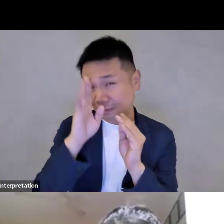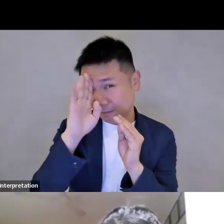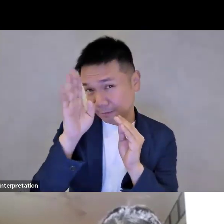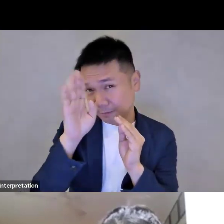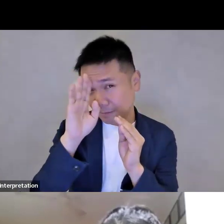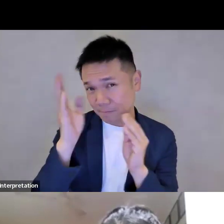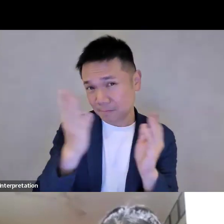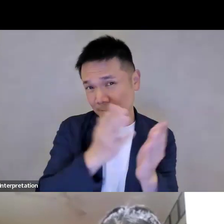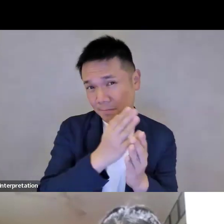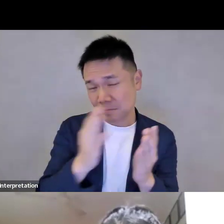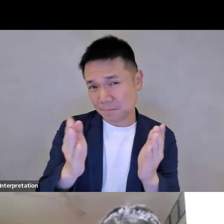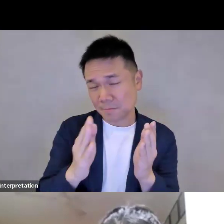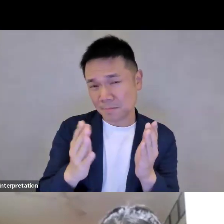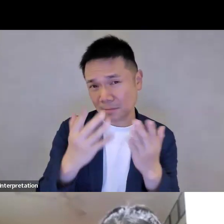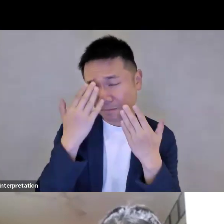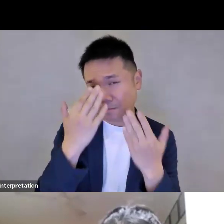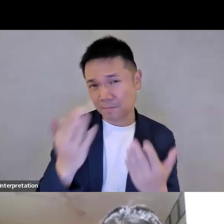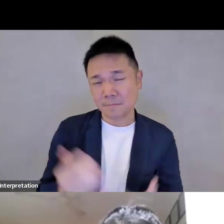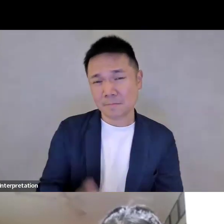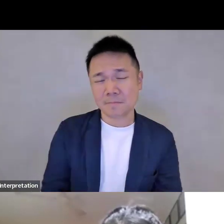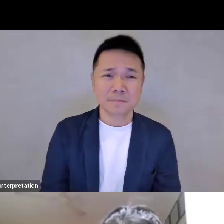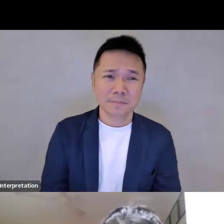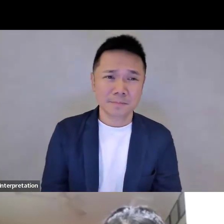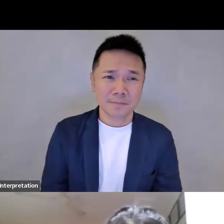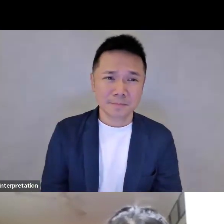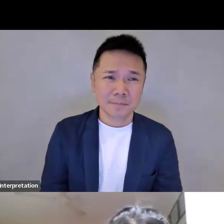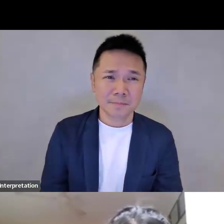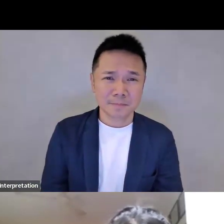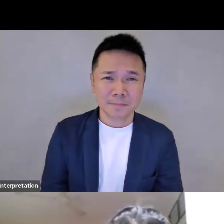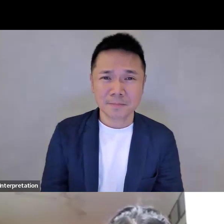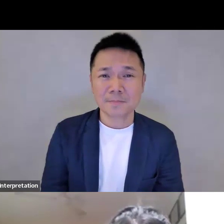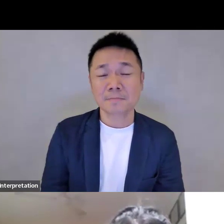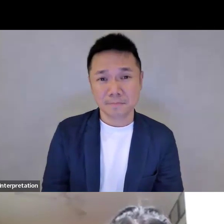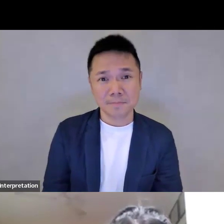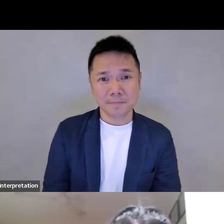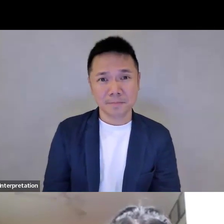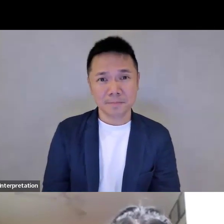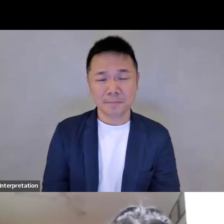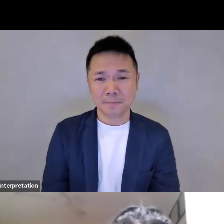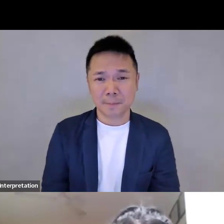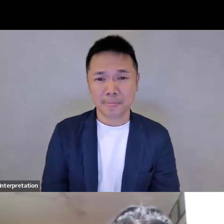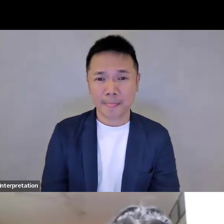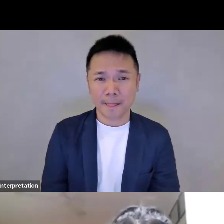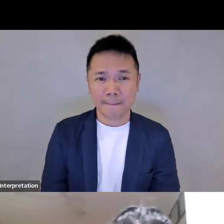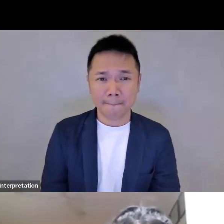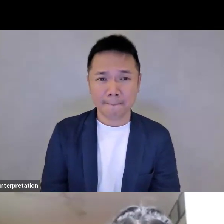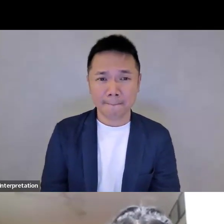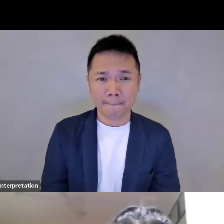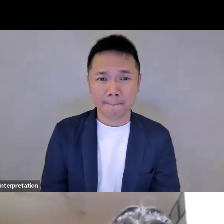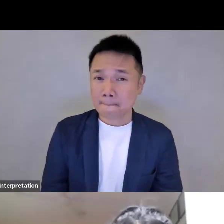好，大家好，我非常难过在这边。